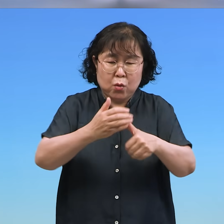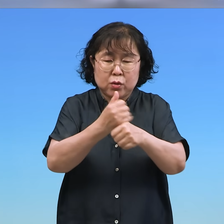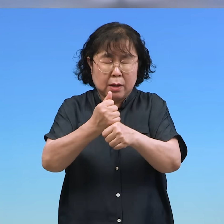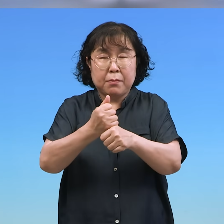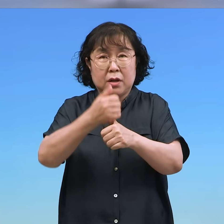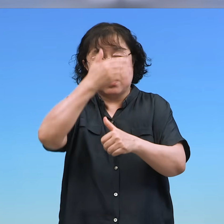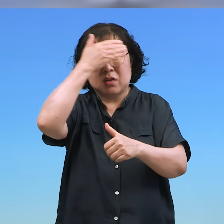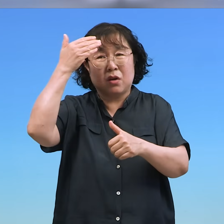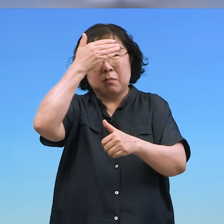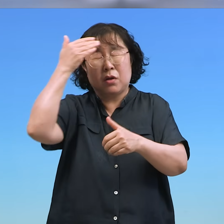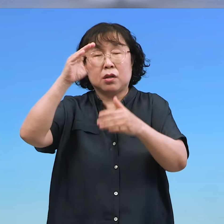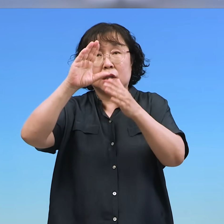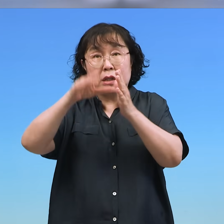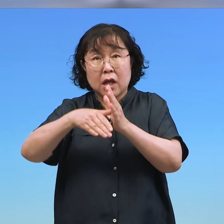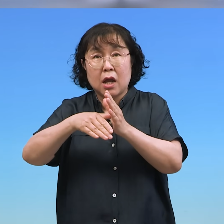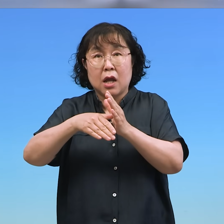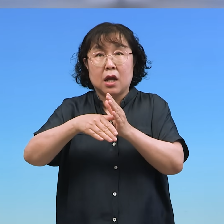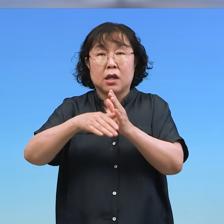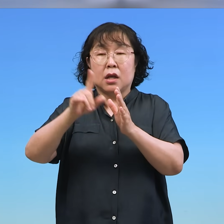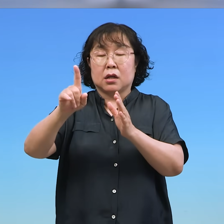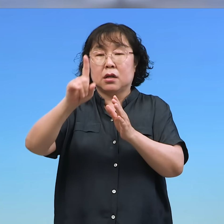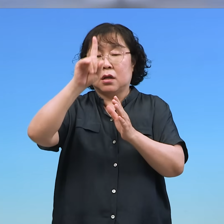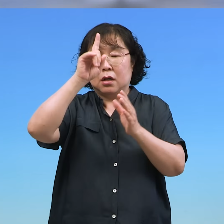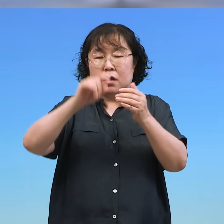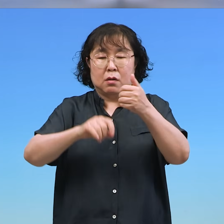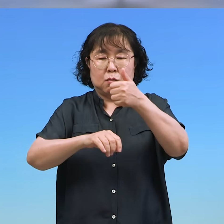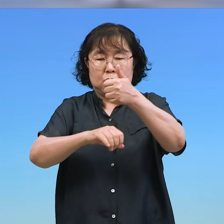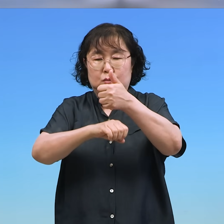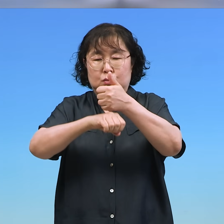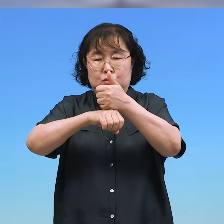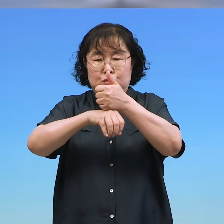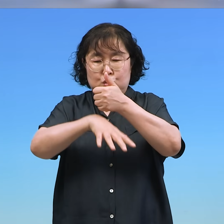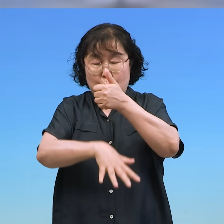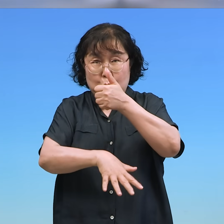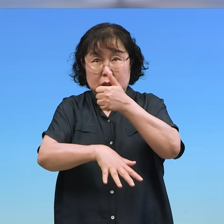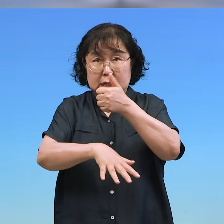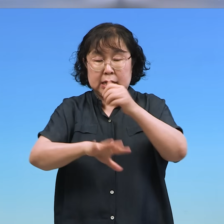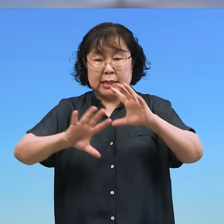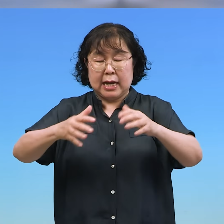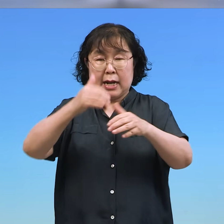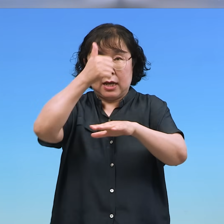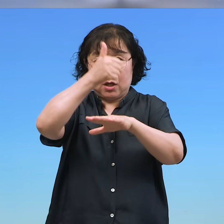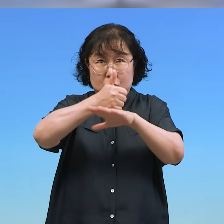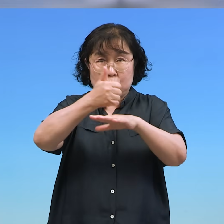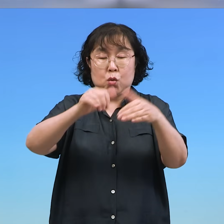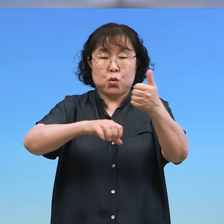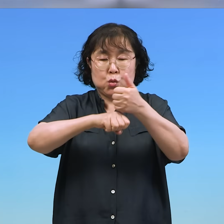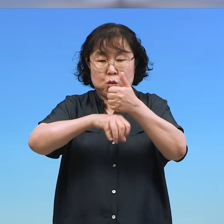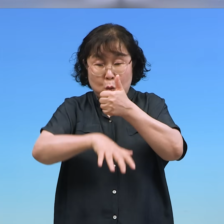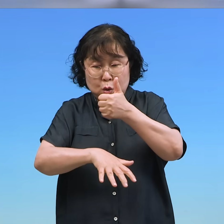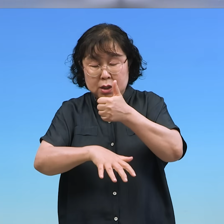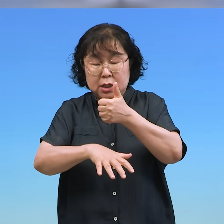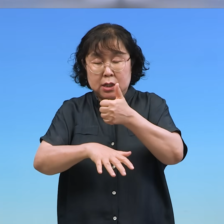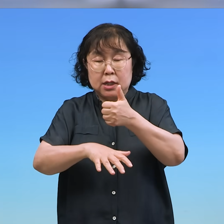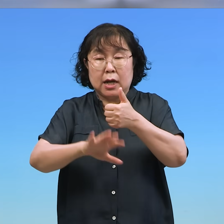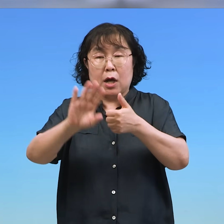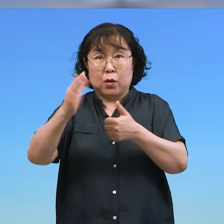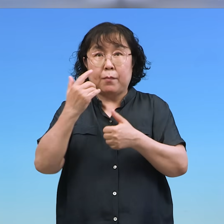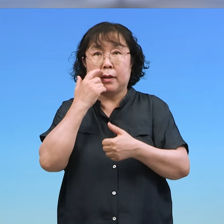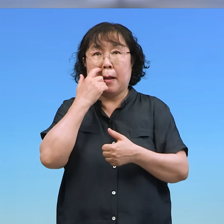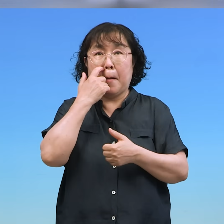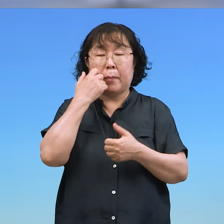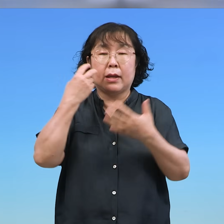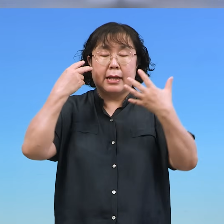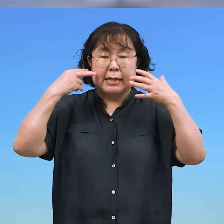때 그 잡혀간 사람 아닙니까? 나중에 그가 총리 대신에 오르는 입지전적인 인물이 되는 거 다 아시잖아요. 저는요,